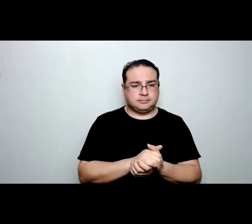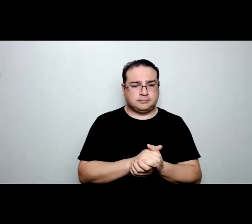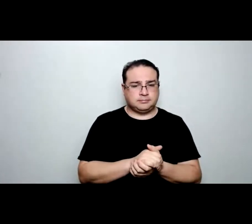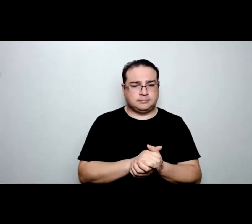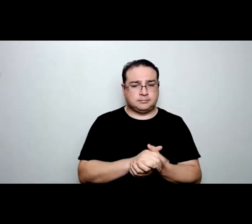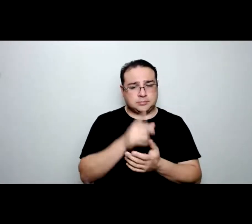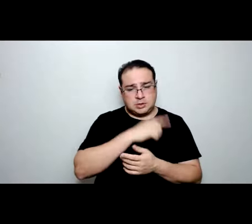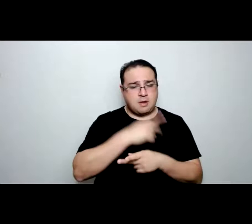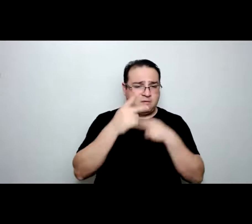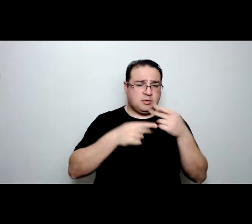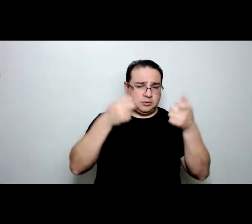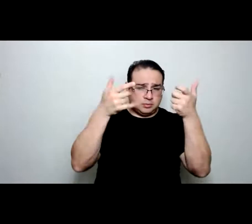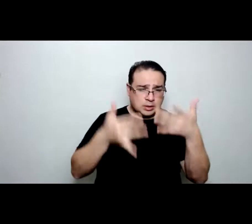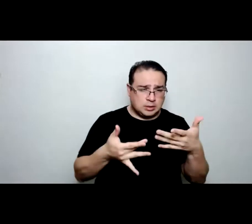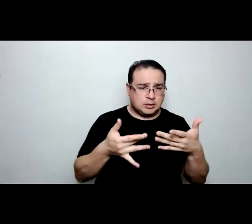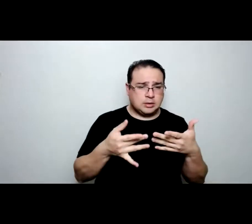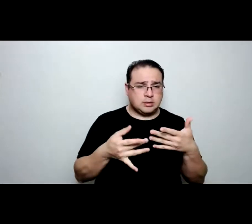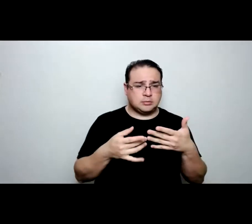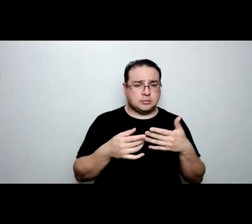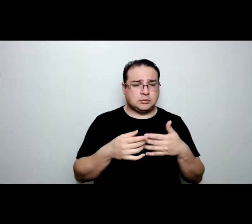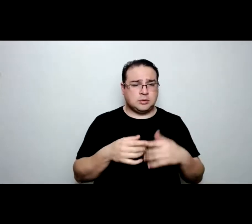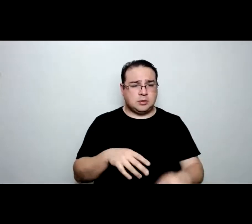A gente não está falando